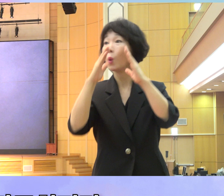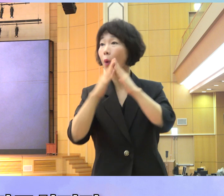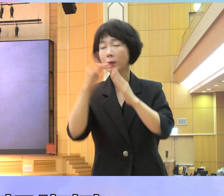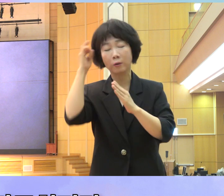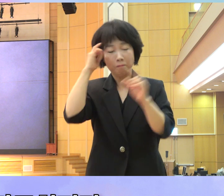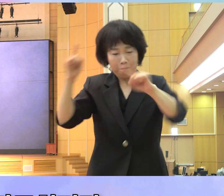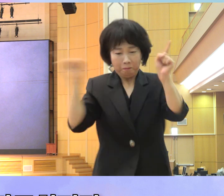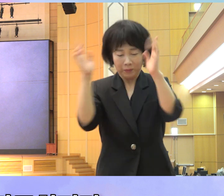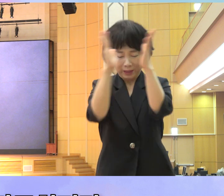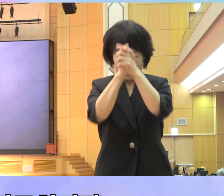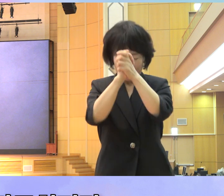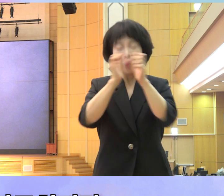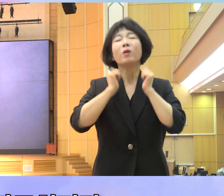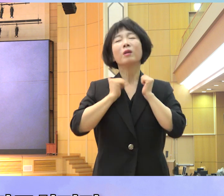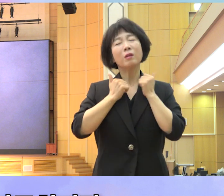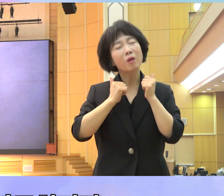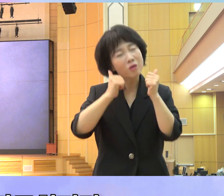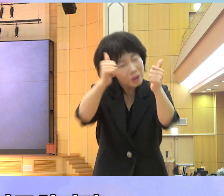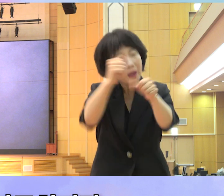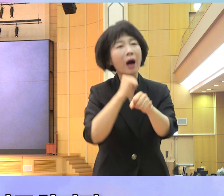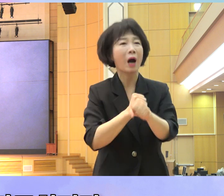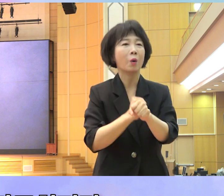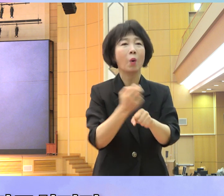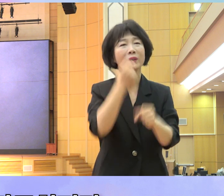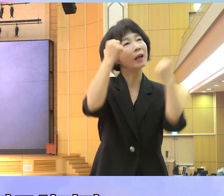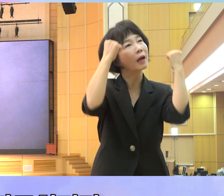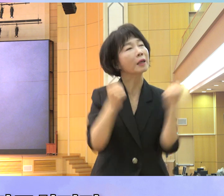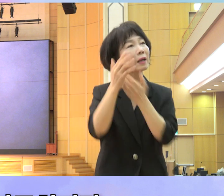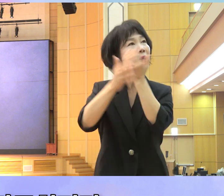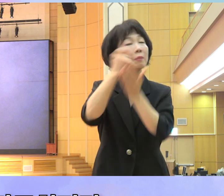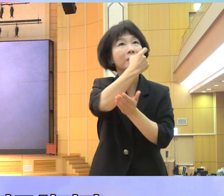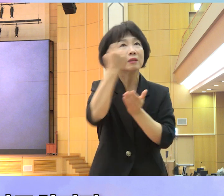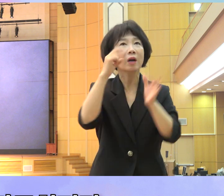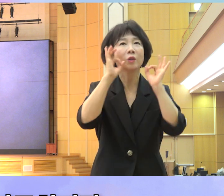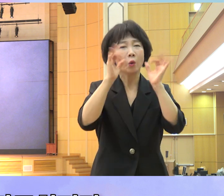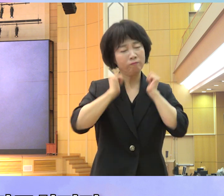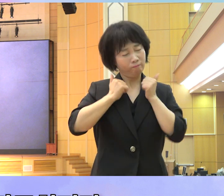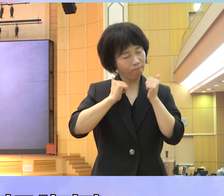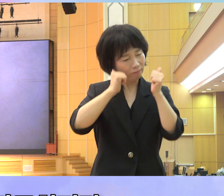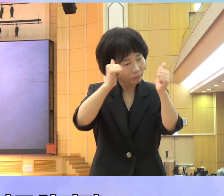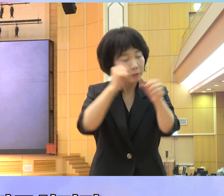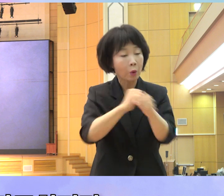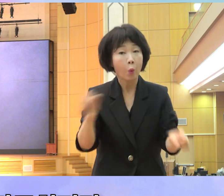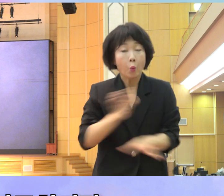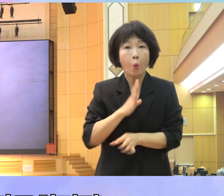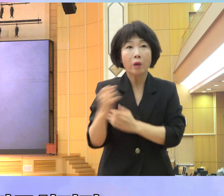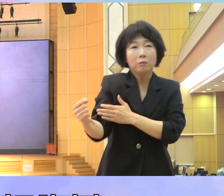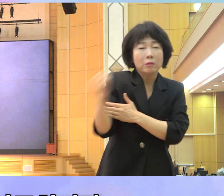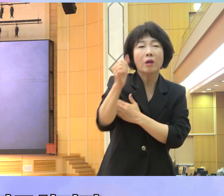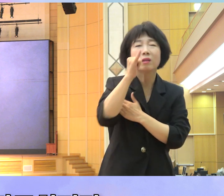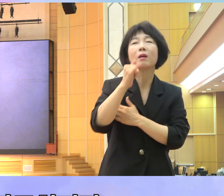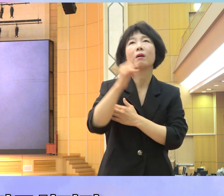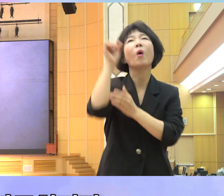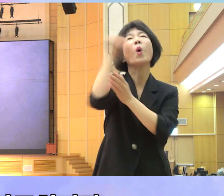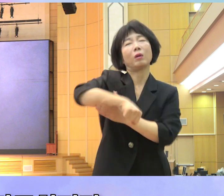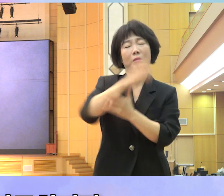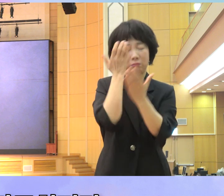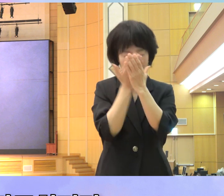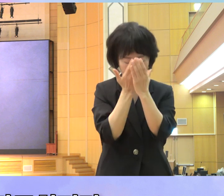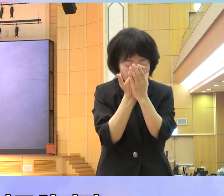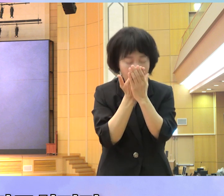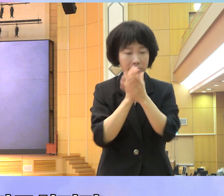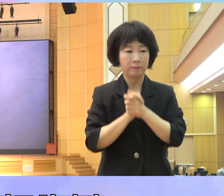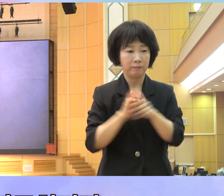깨어서 기도하며 복음을 전파하며 살아계신 주님을 증거하는 교회가 되는 놀라운 역사가 있게 하여 주시옵기를